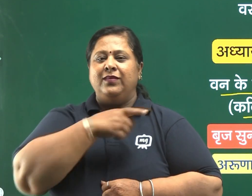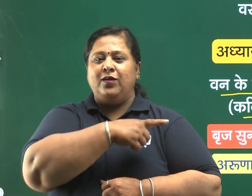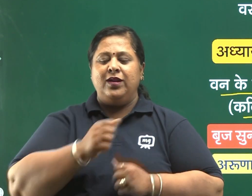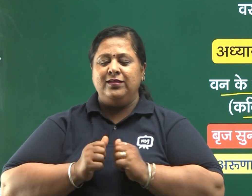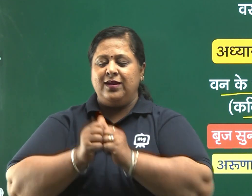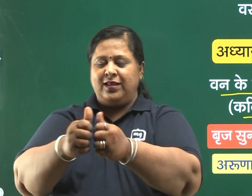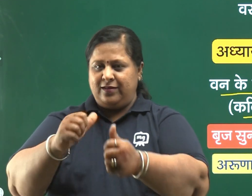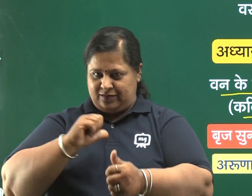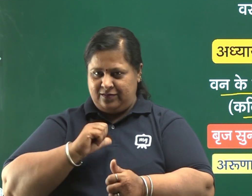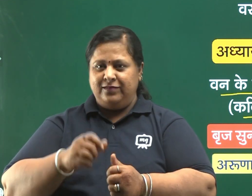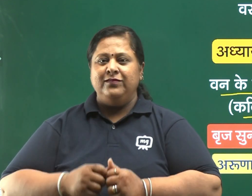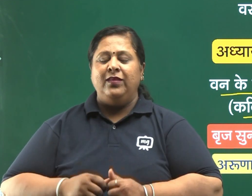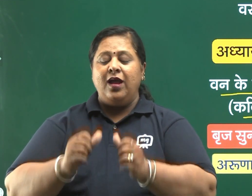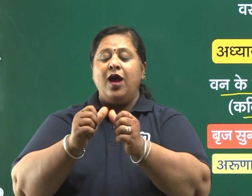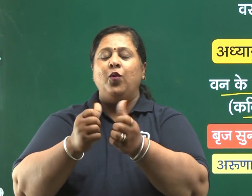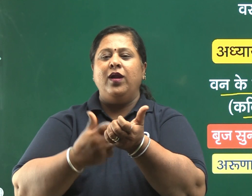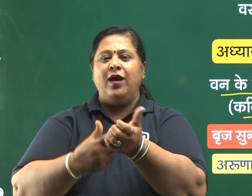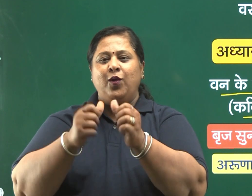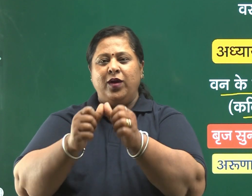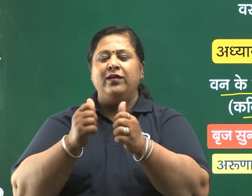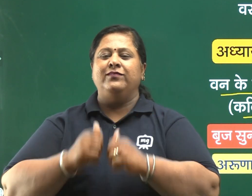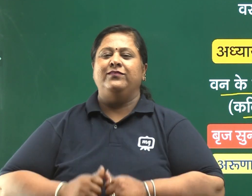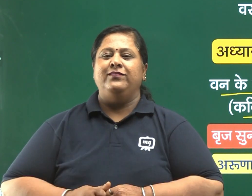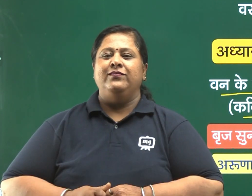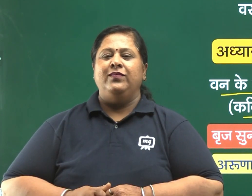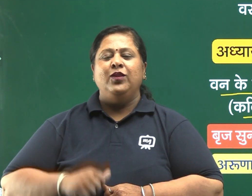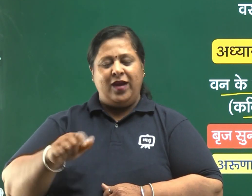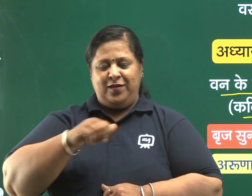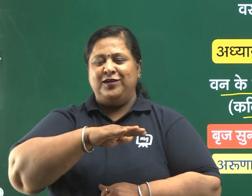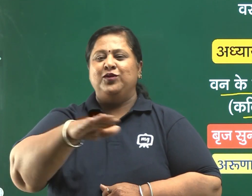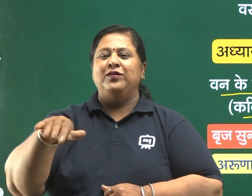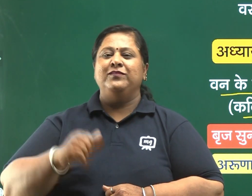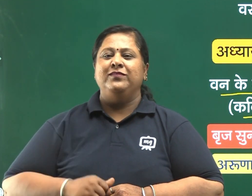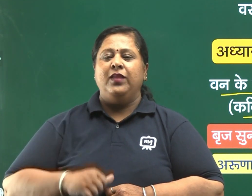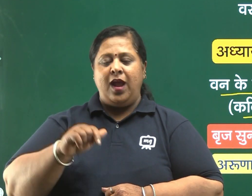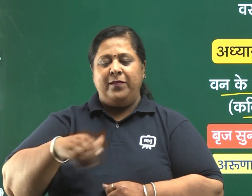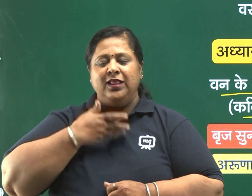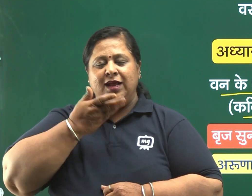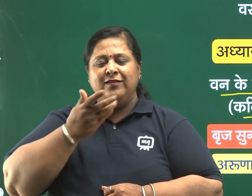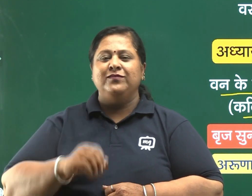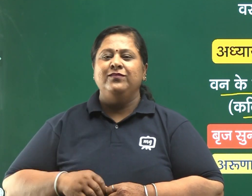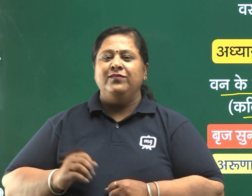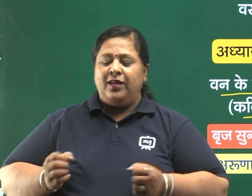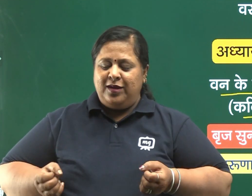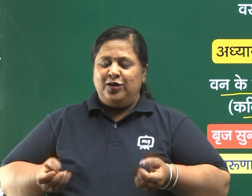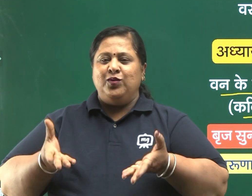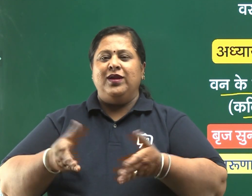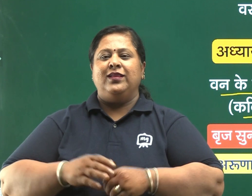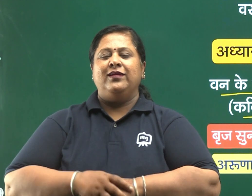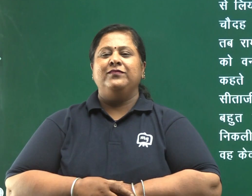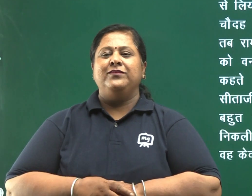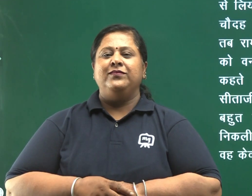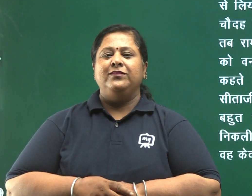मेरे साथ हैं अरुणा अरोड़ा। तो आइए बच्चों, हम अध्ययन प्रारंभ करते